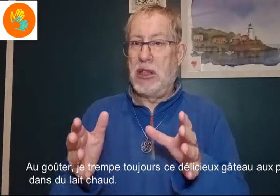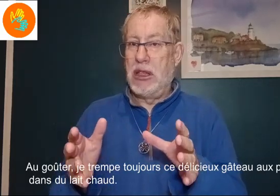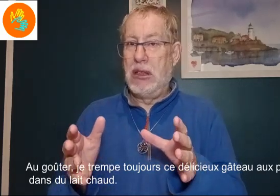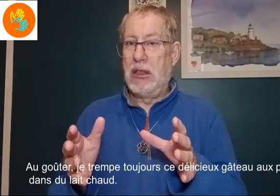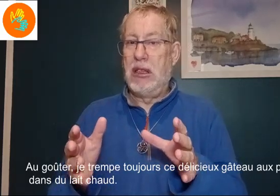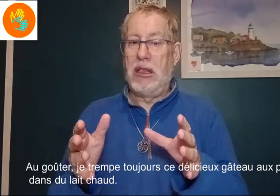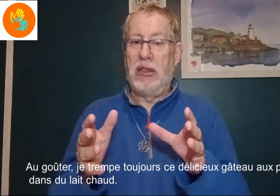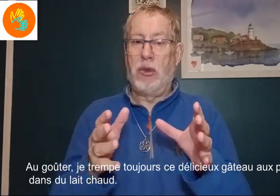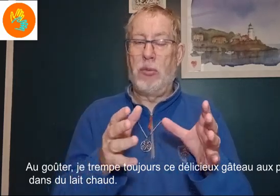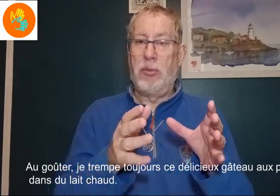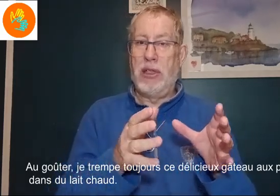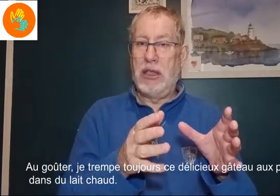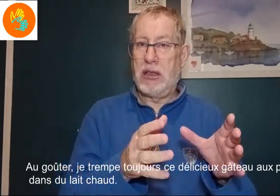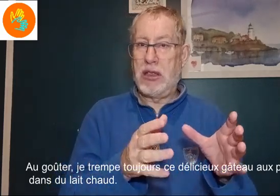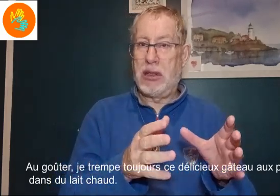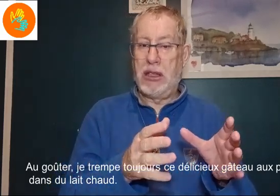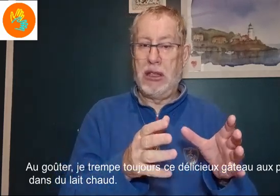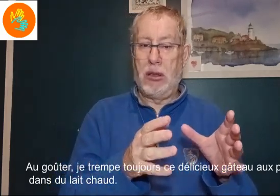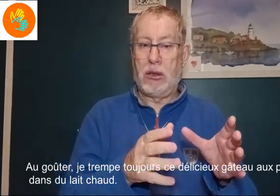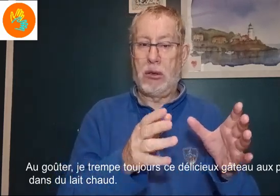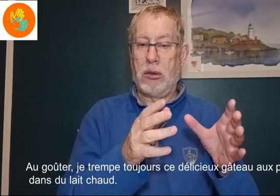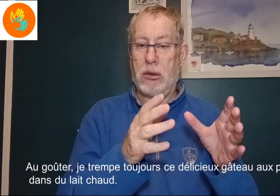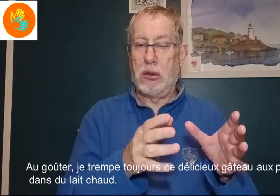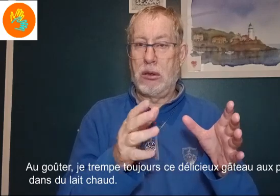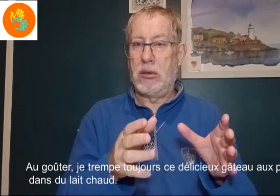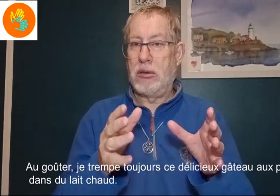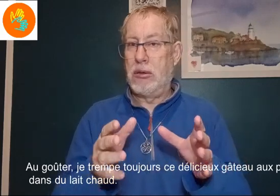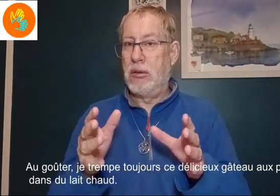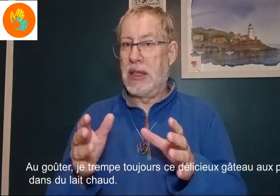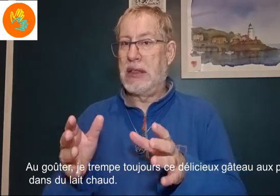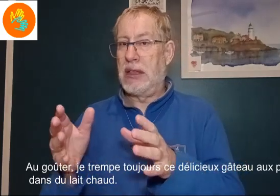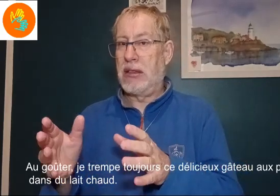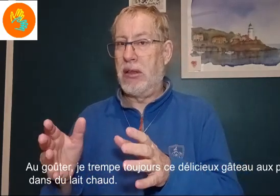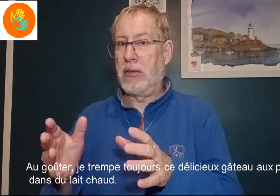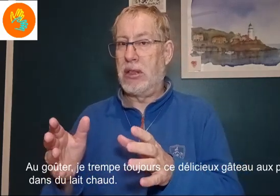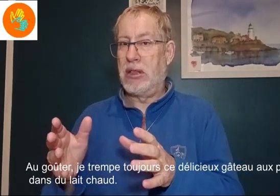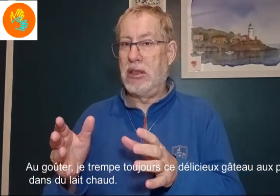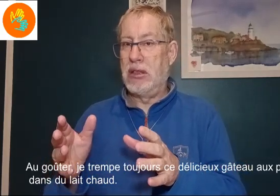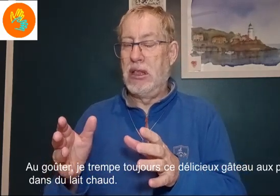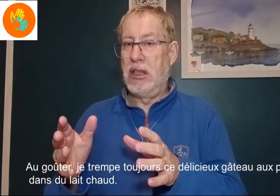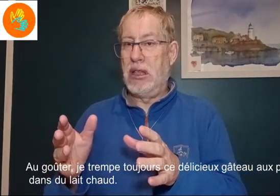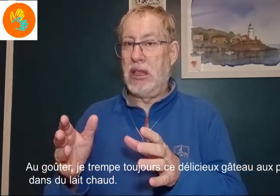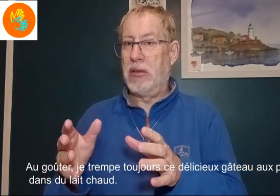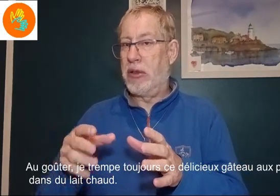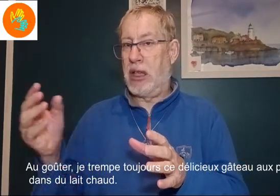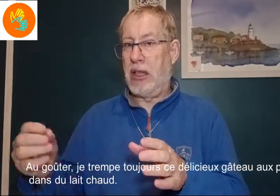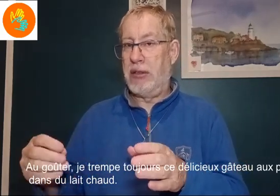petit. Il faut bien respecter l'ordre de la syntaxe de la langue des signes, et on verra qu'à la fin,